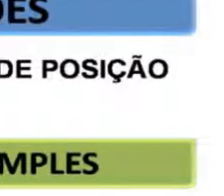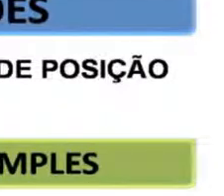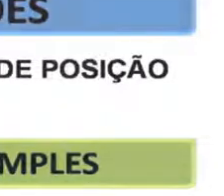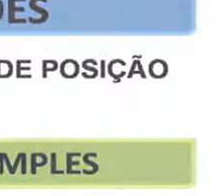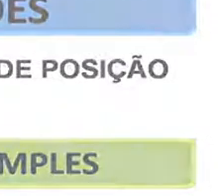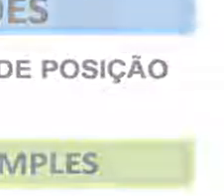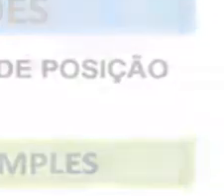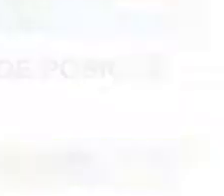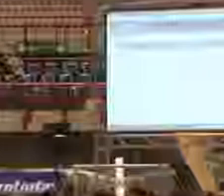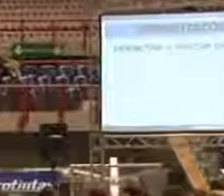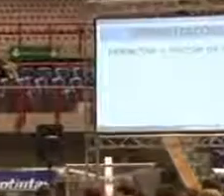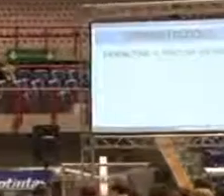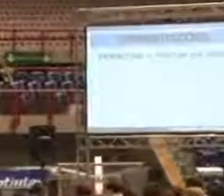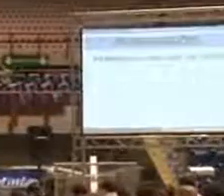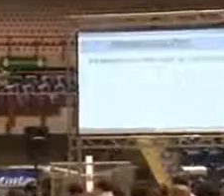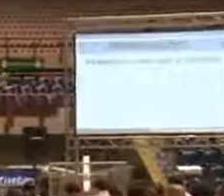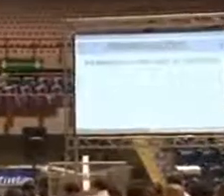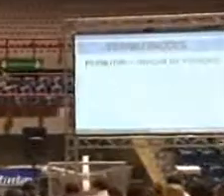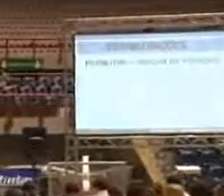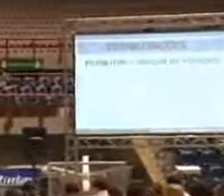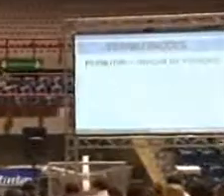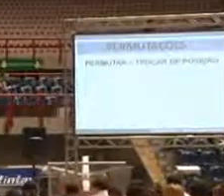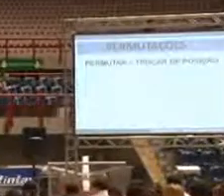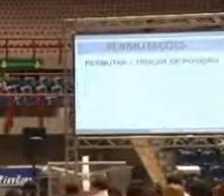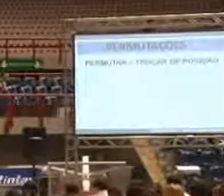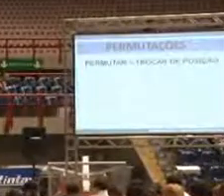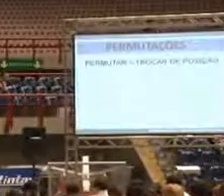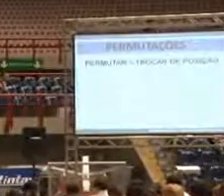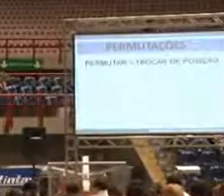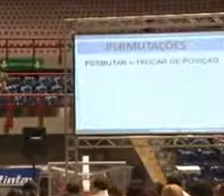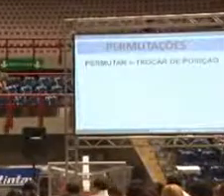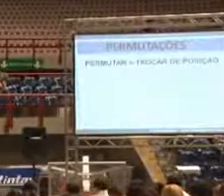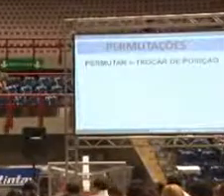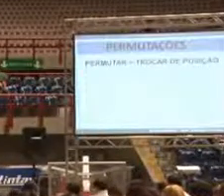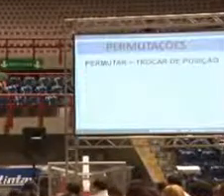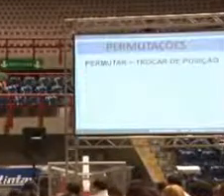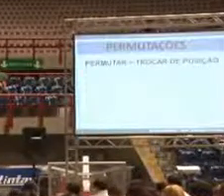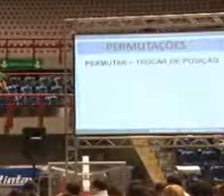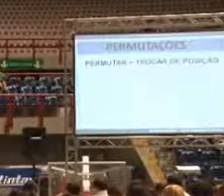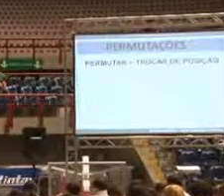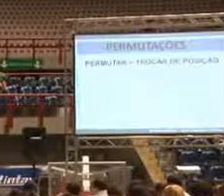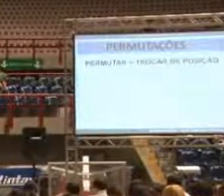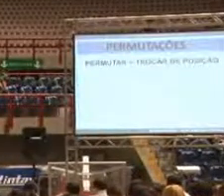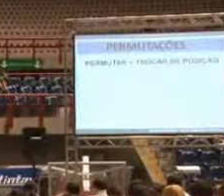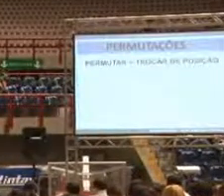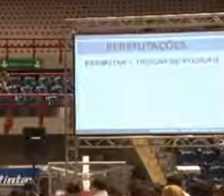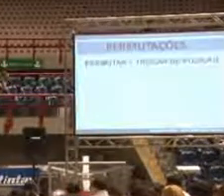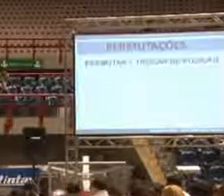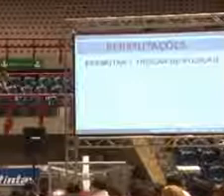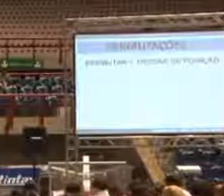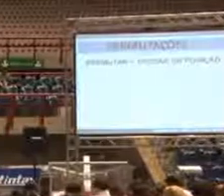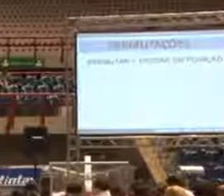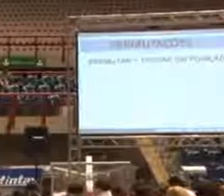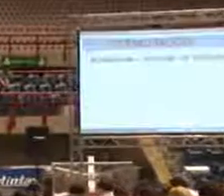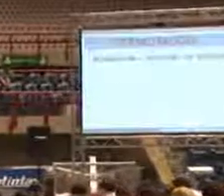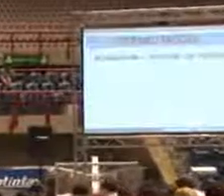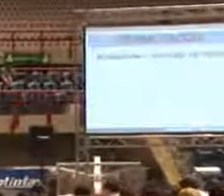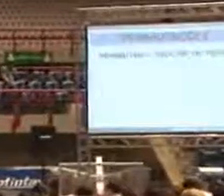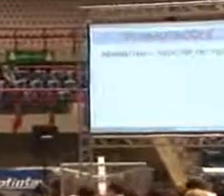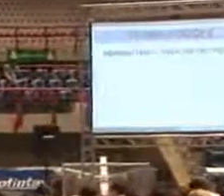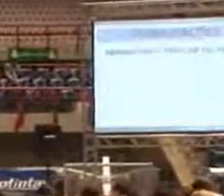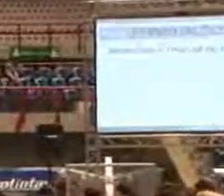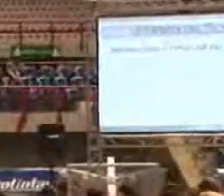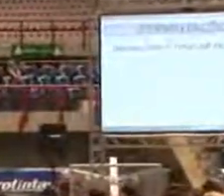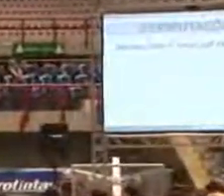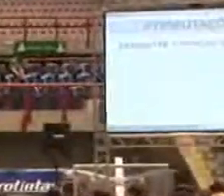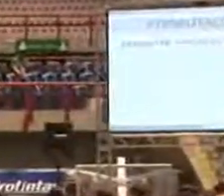elementos. Existem situações em que você vai dizer assim, Alexandre, para conseguir resolver esse problema, basta pegar os elementos